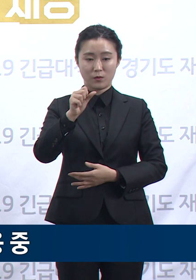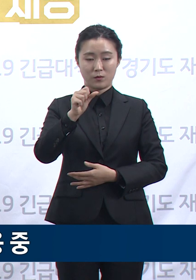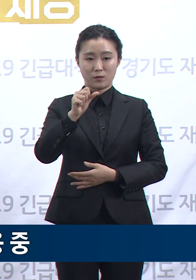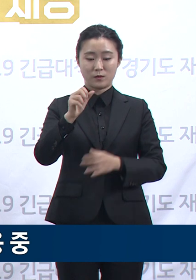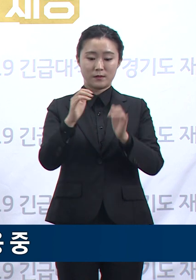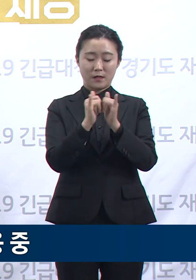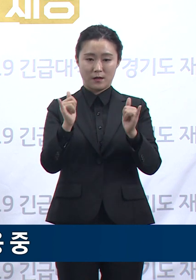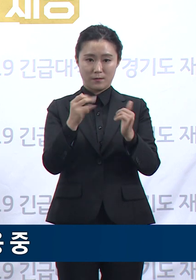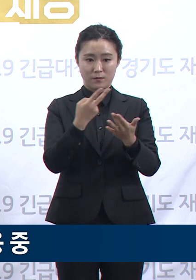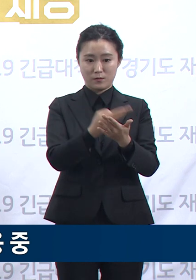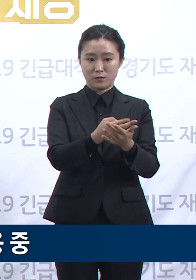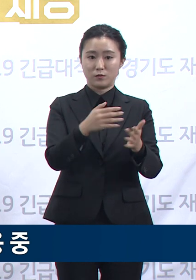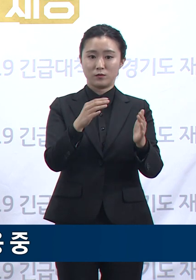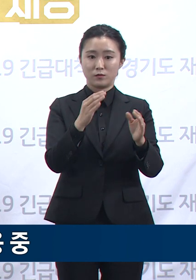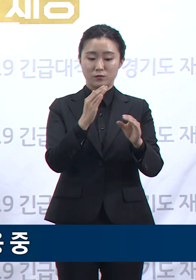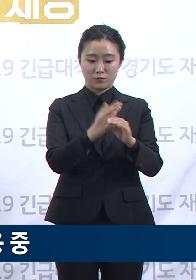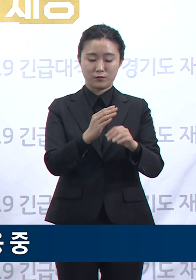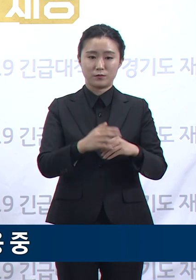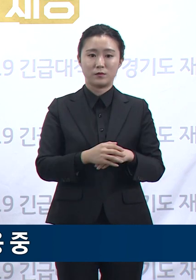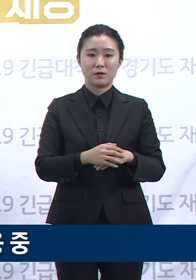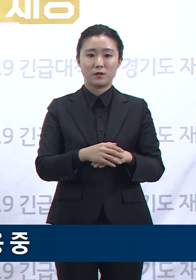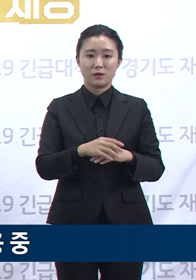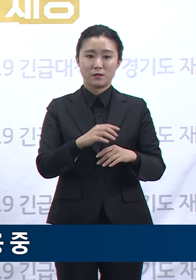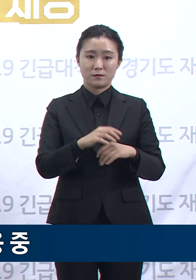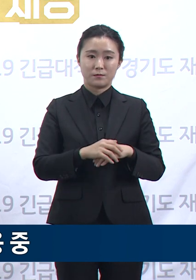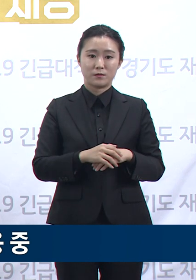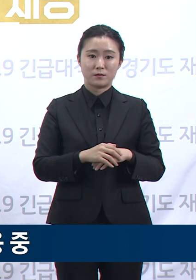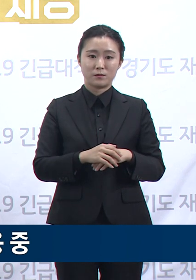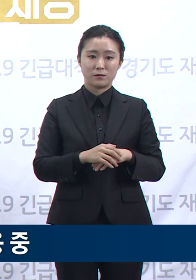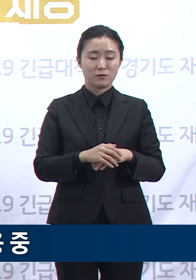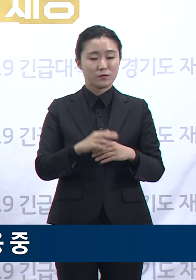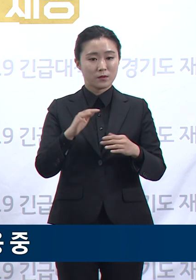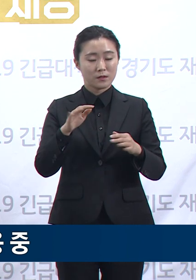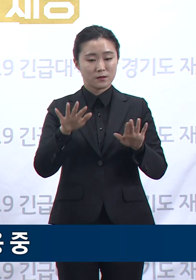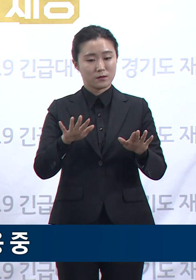보입니다. 잔여 수용 가능 인원은 392명입니다.